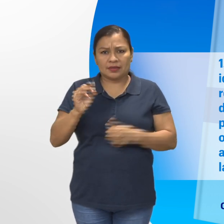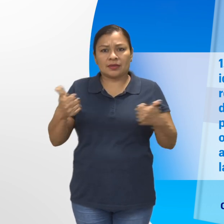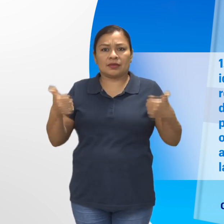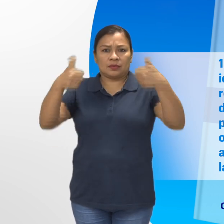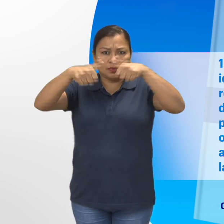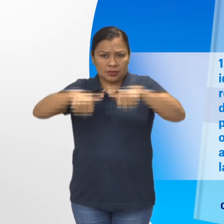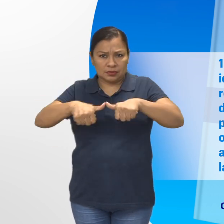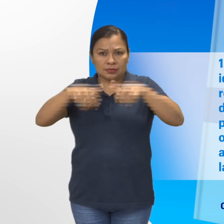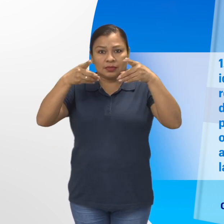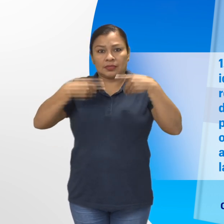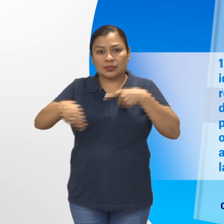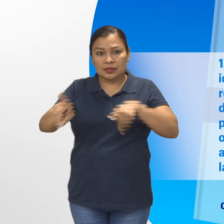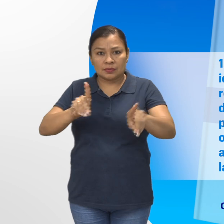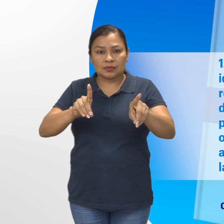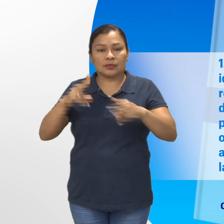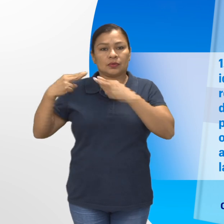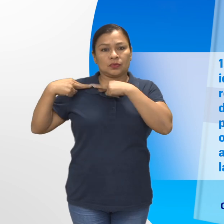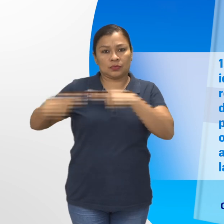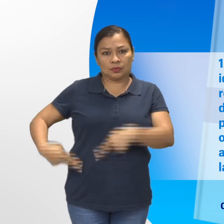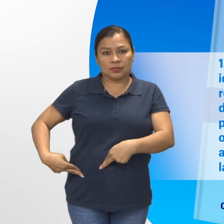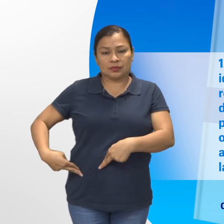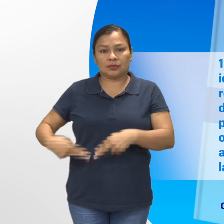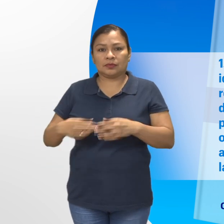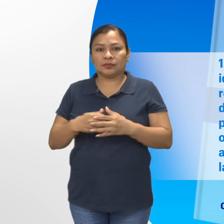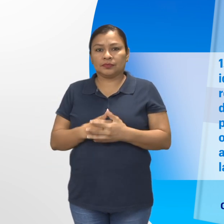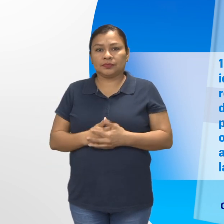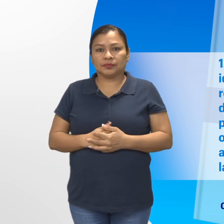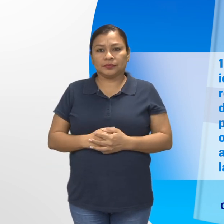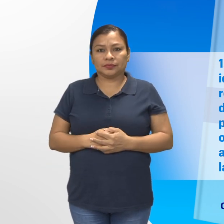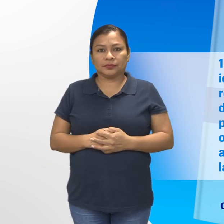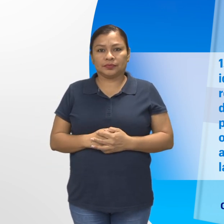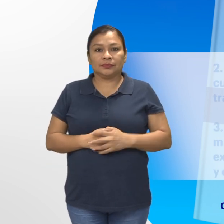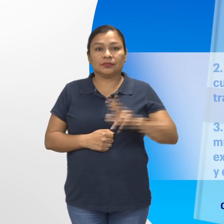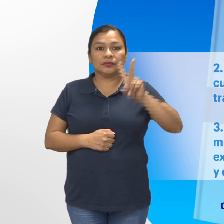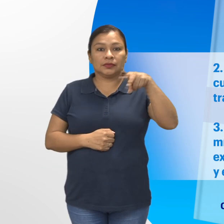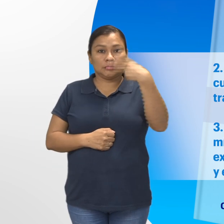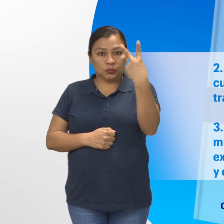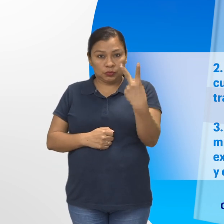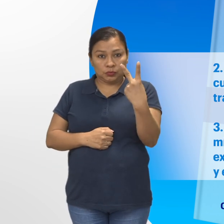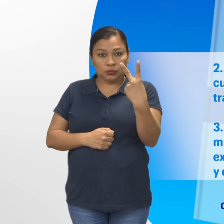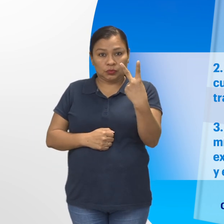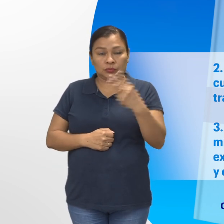les asegure un bienestar compatible con la dignidad humana.